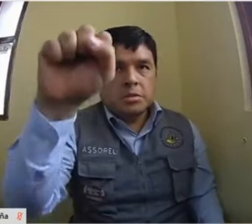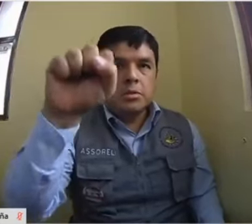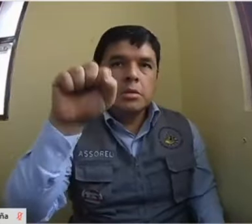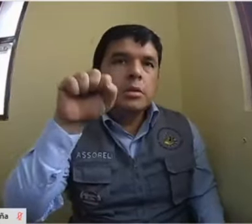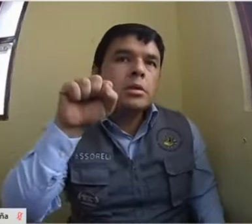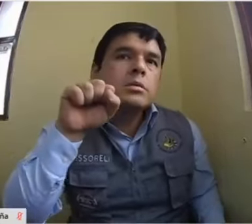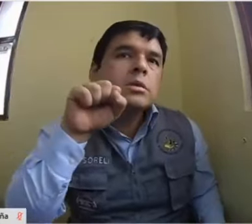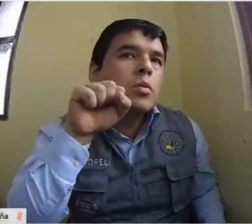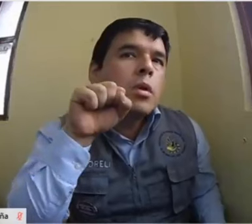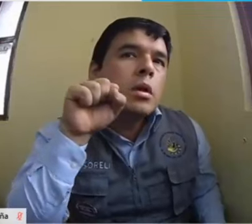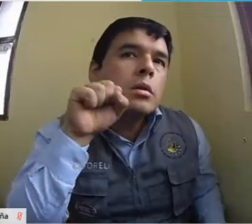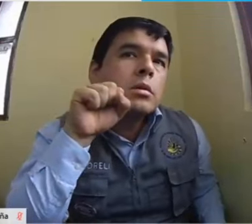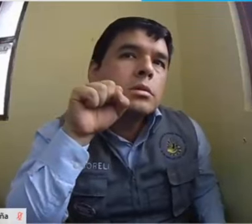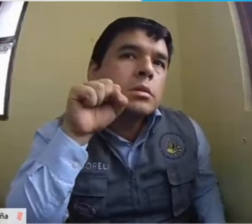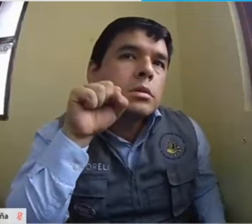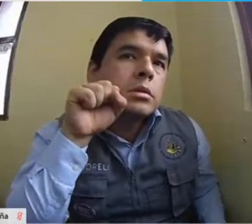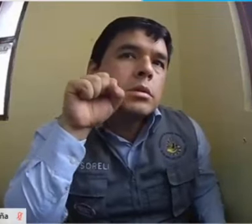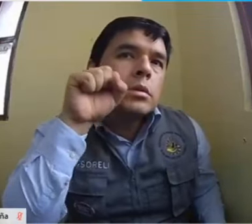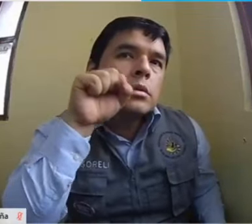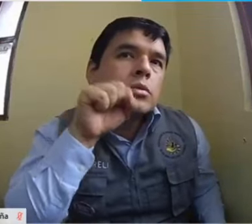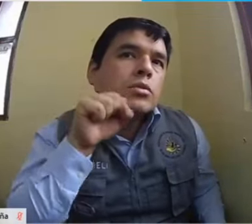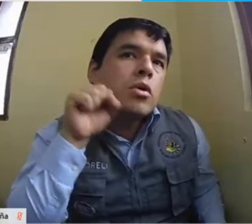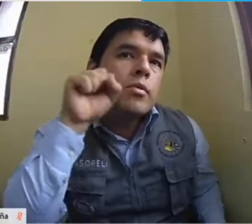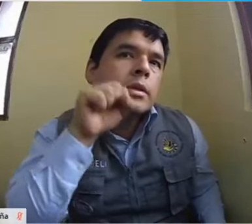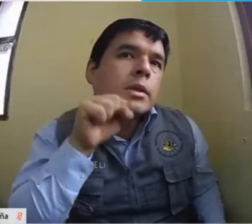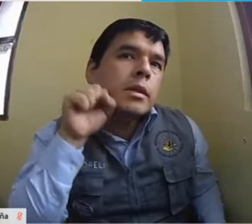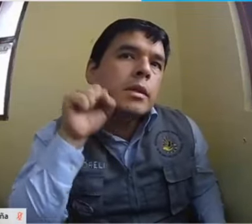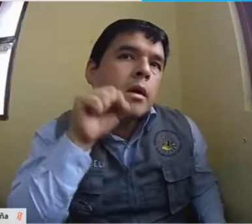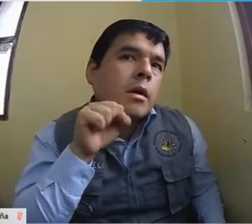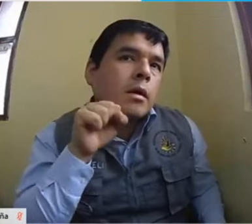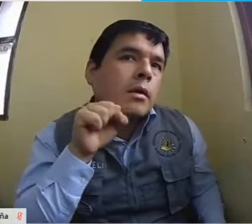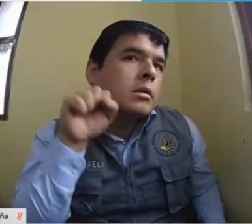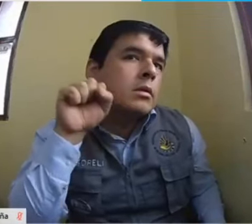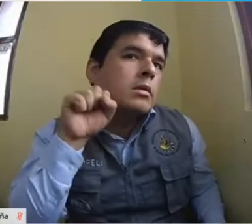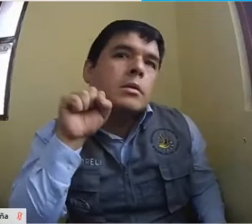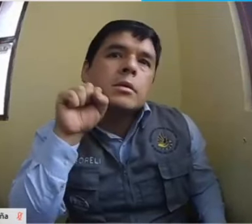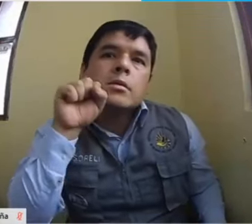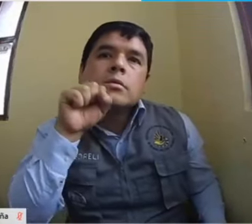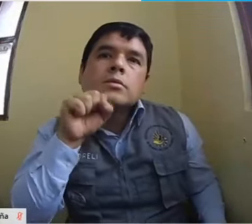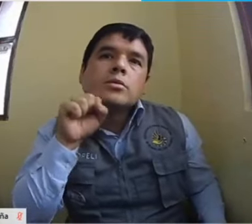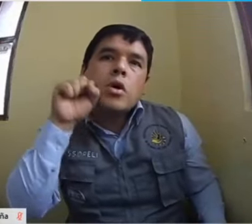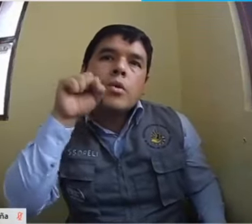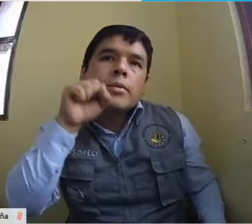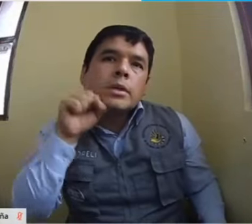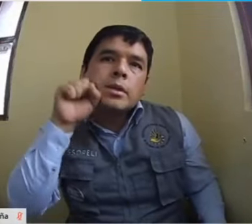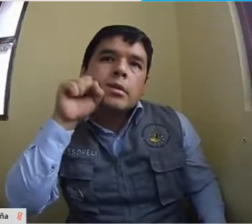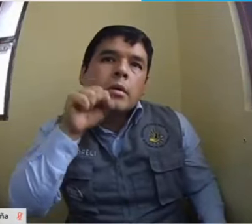¿Recuerdan la S? Todo el puño y pequeño en el labio.